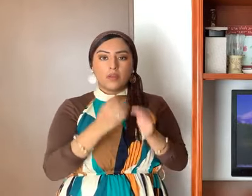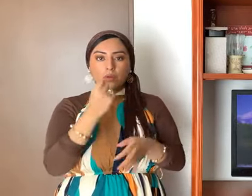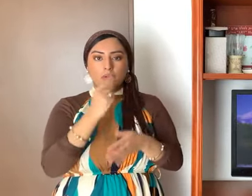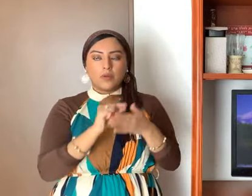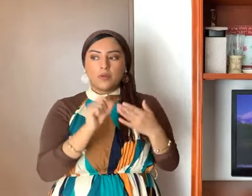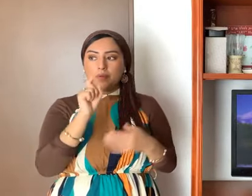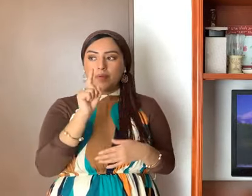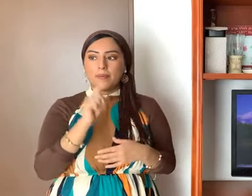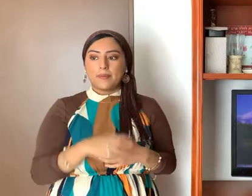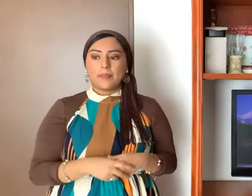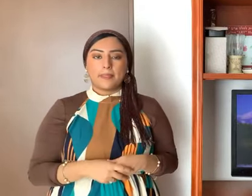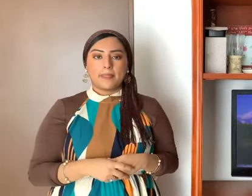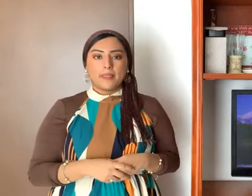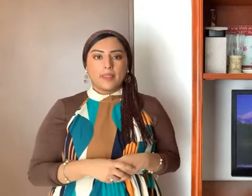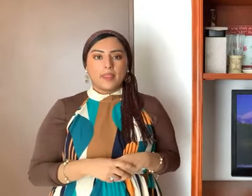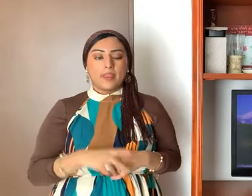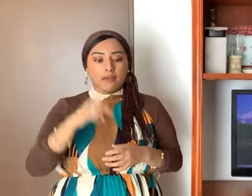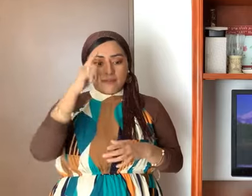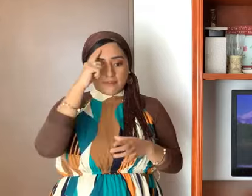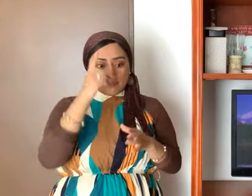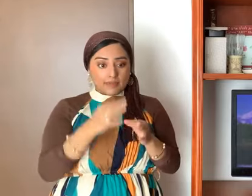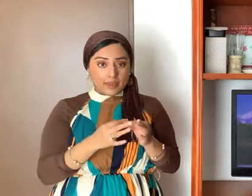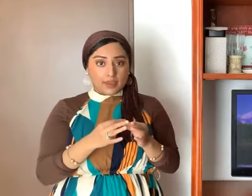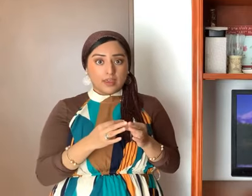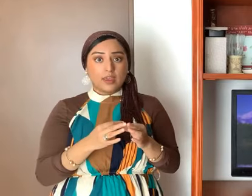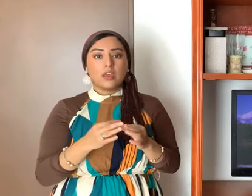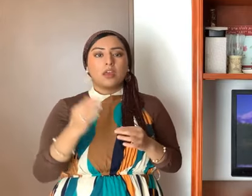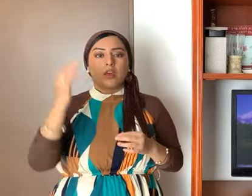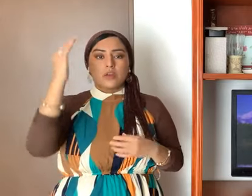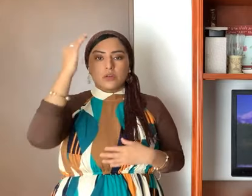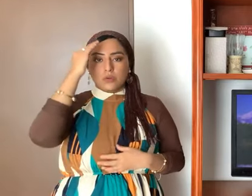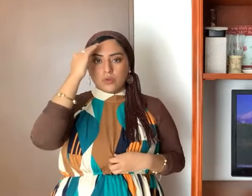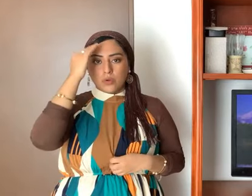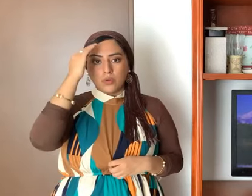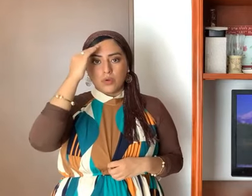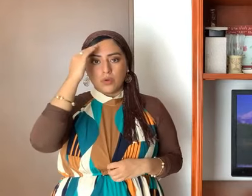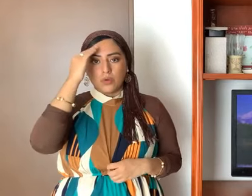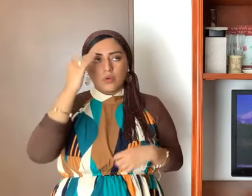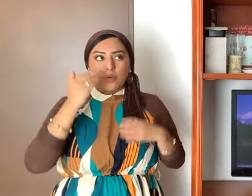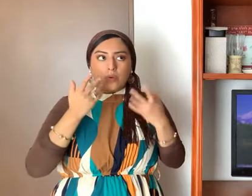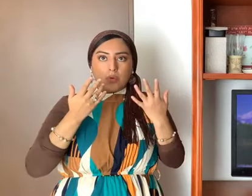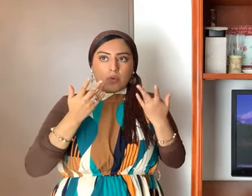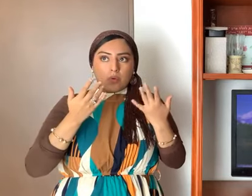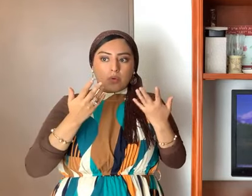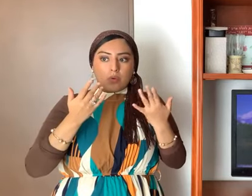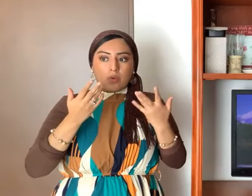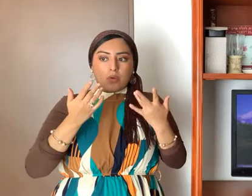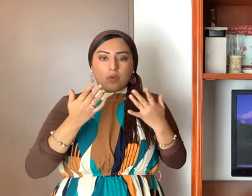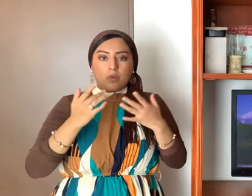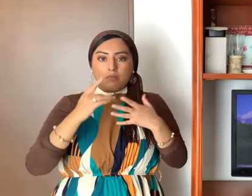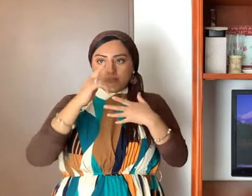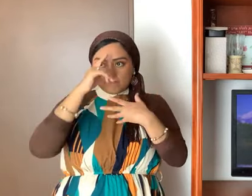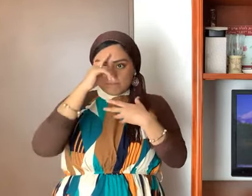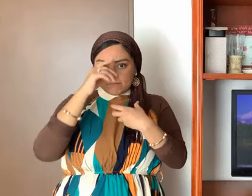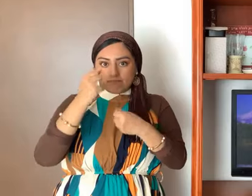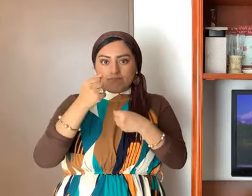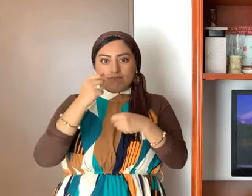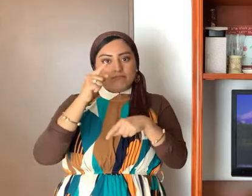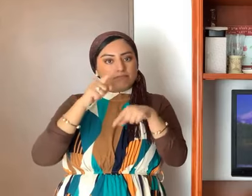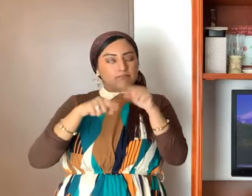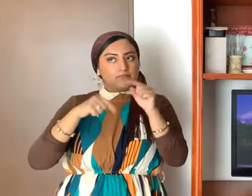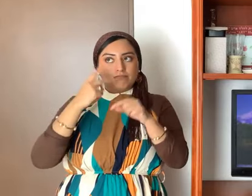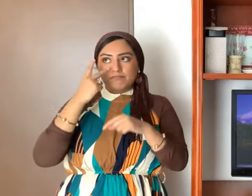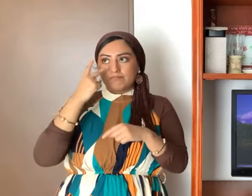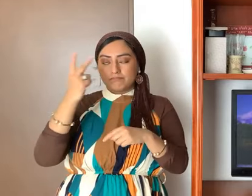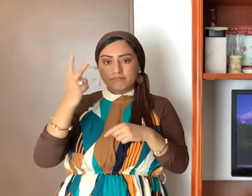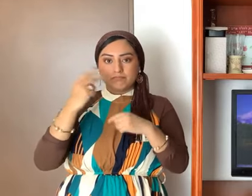11:1. Es pues la fe, la certeza de lo que se espera, la convicción de lo que